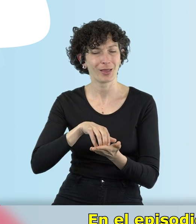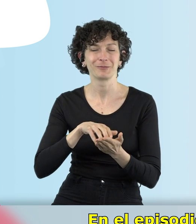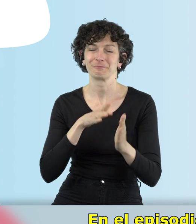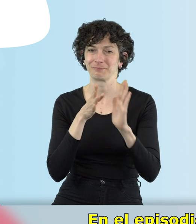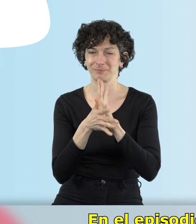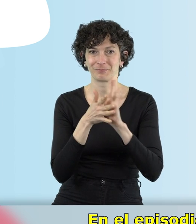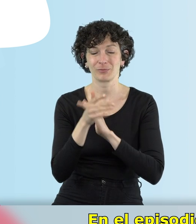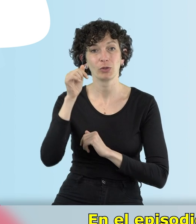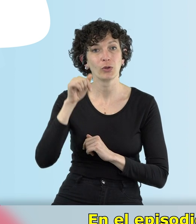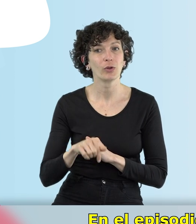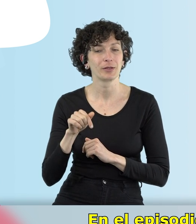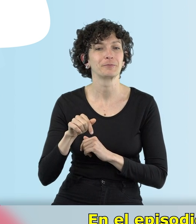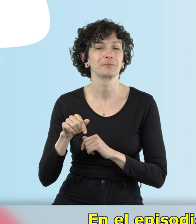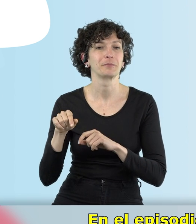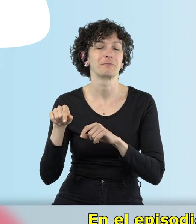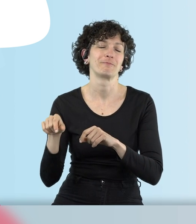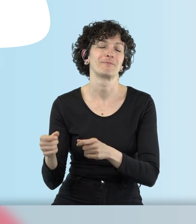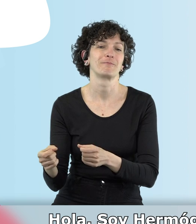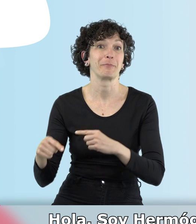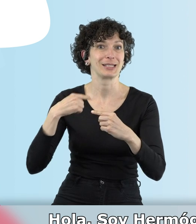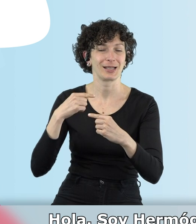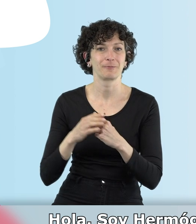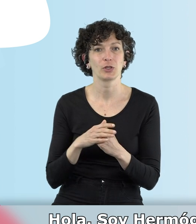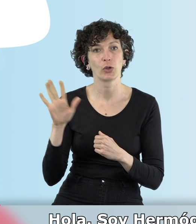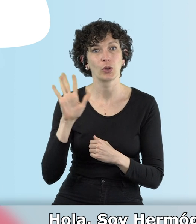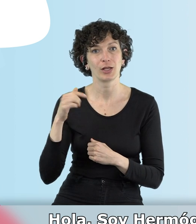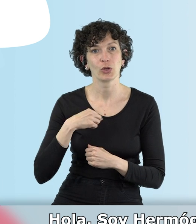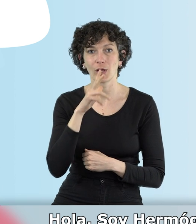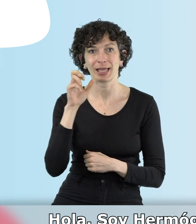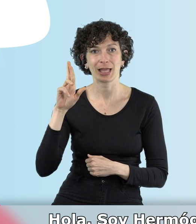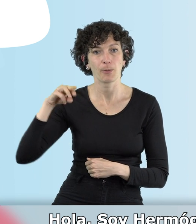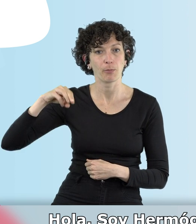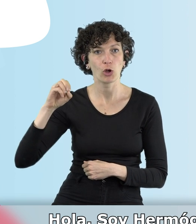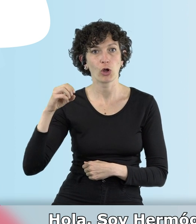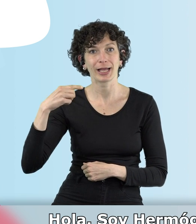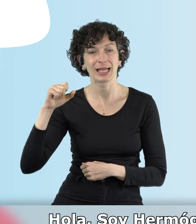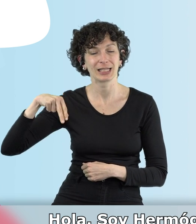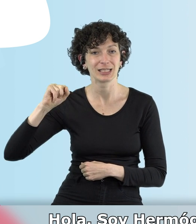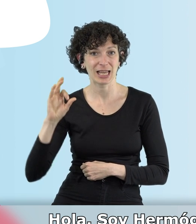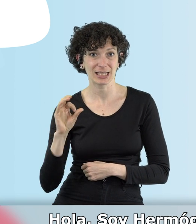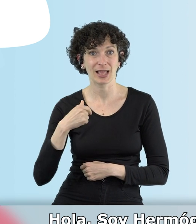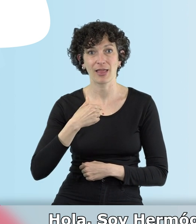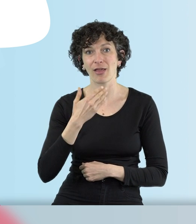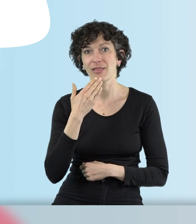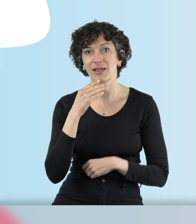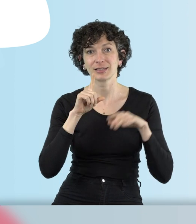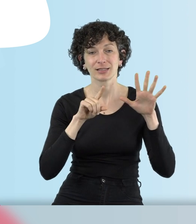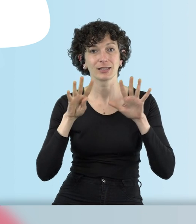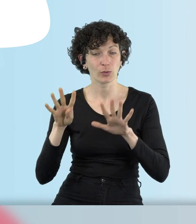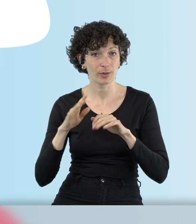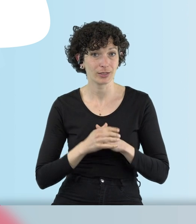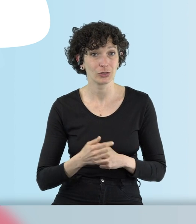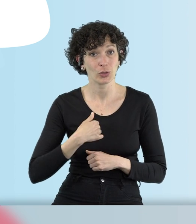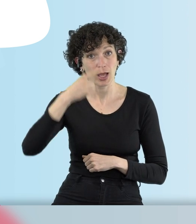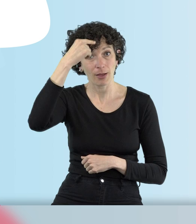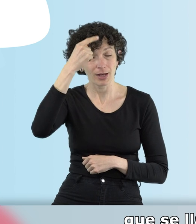el episodio de hoy nos han dejado el siguiente mensaje. Hola, soy Hermógenes Legido, tengo 69 años, he nacido en